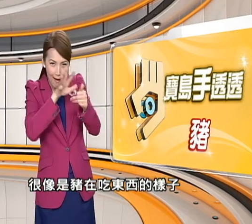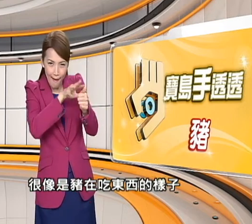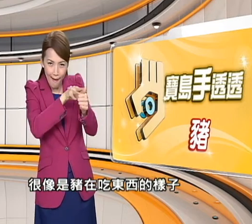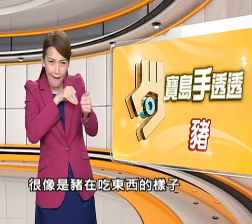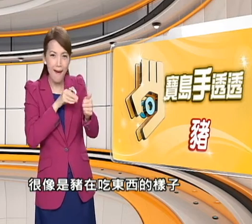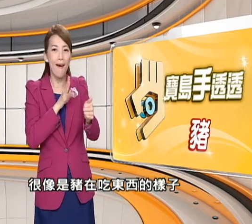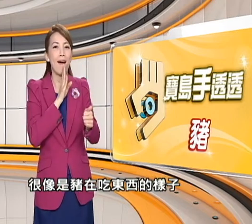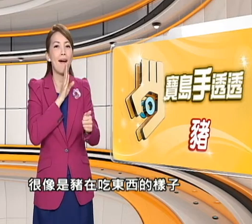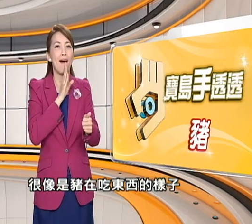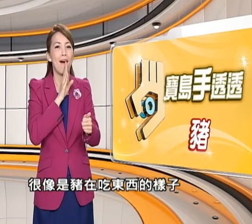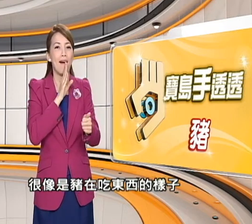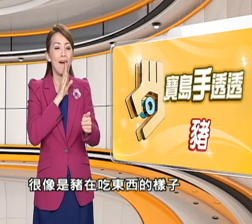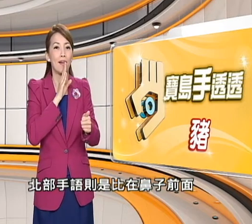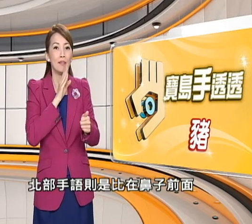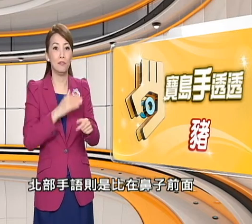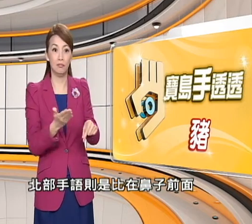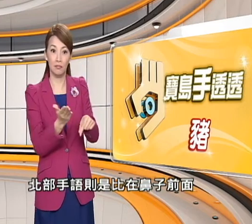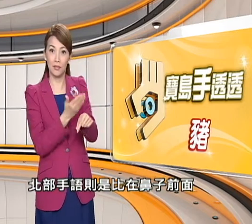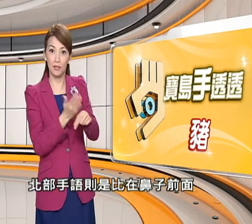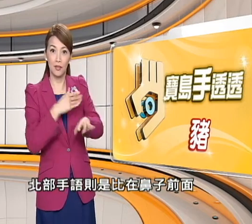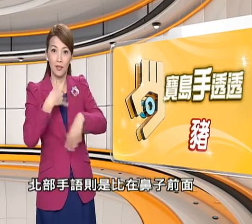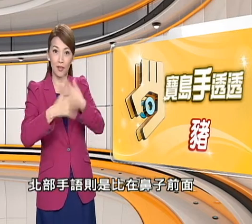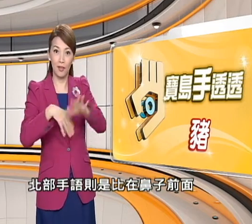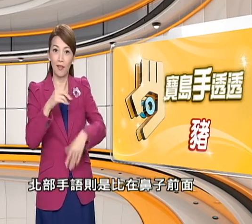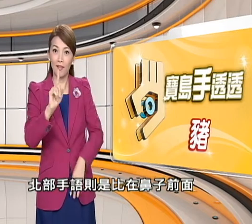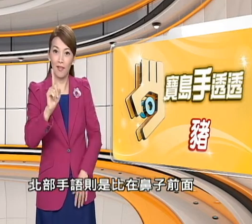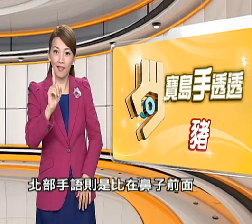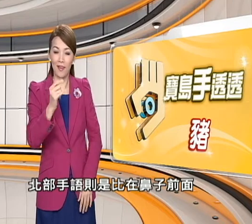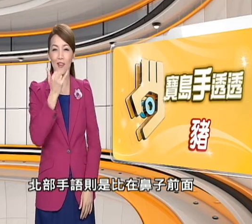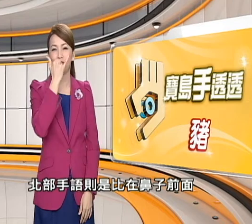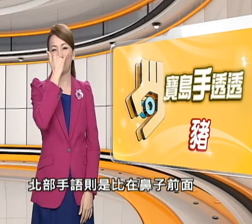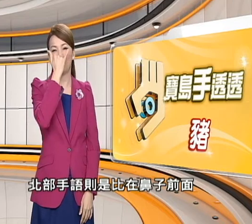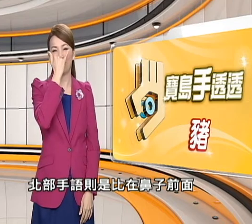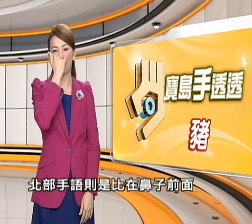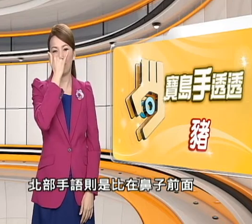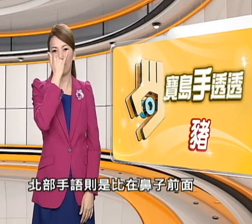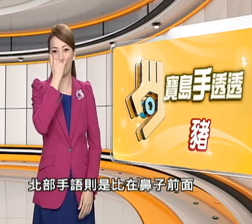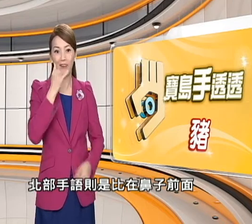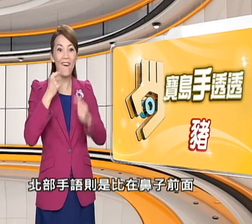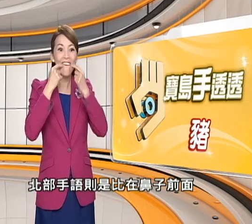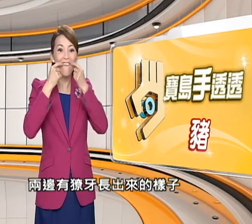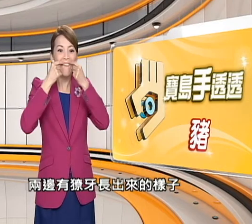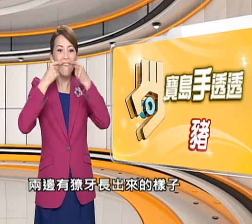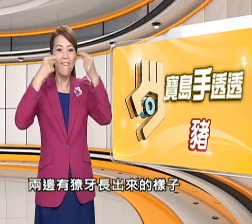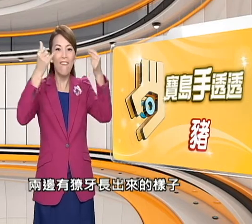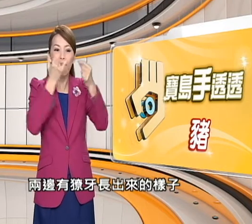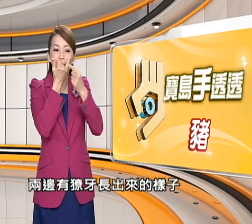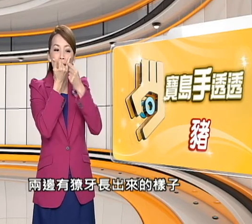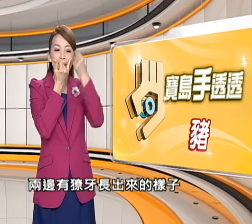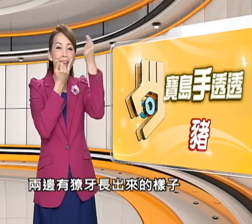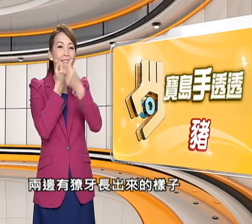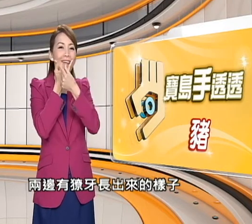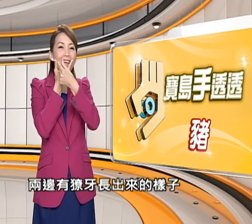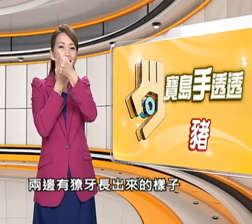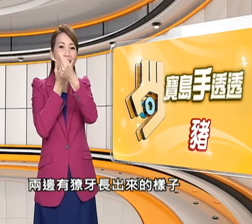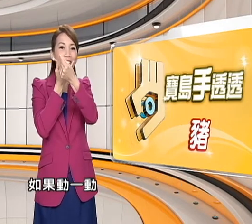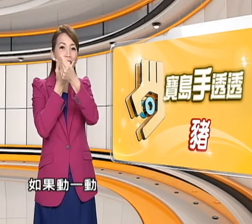子，而北部手语呢，则是比在鼻子前面，两边有獠牙长出来的样